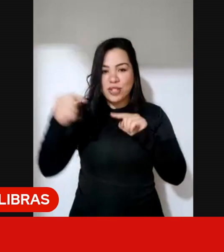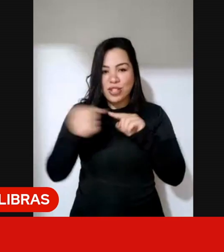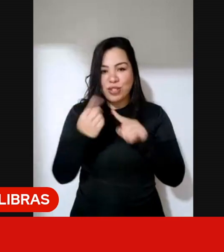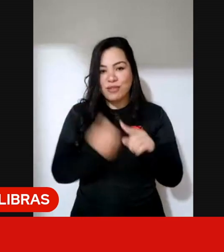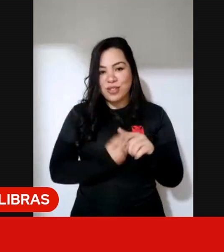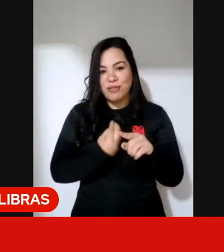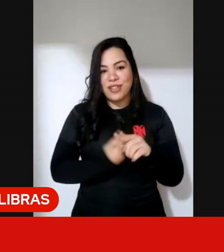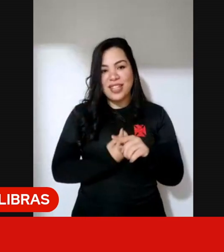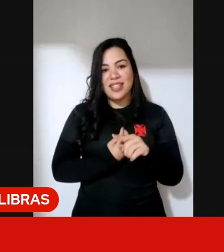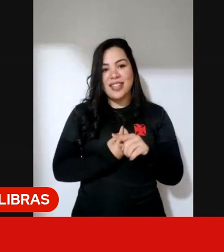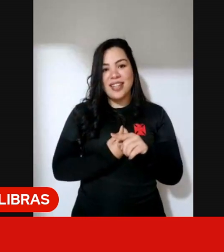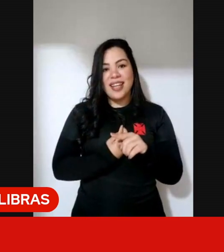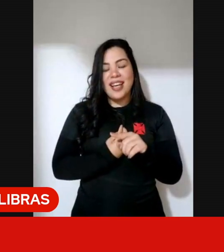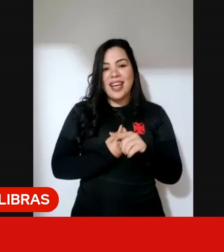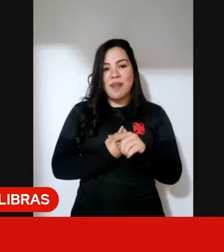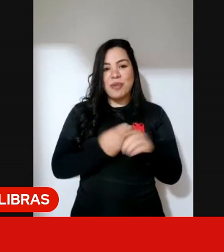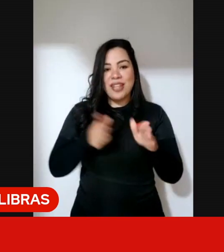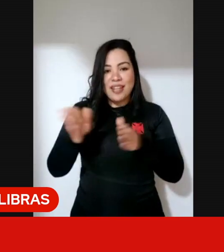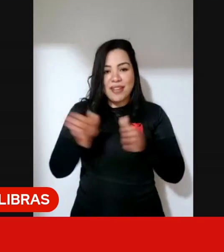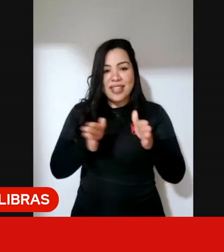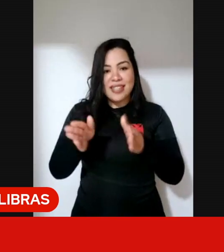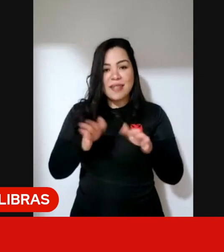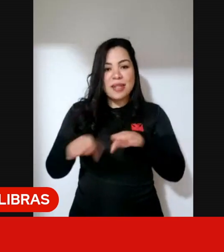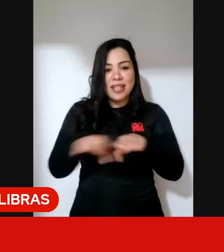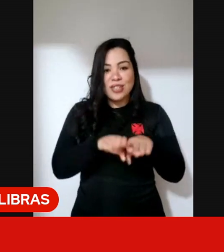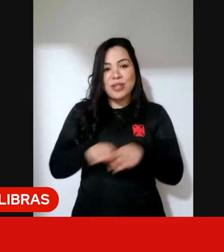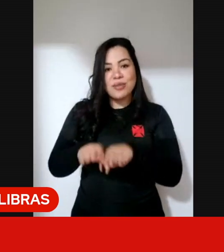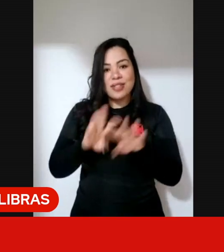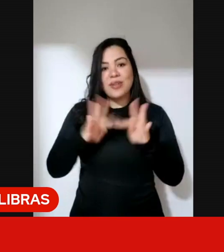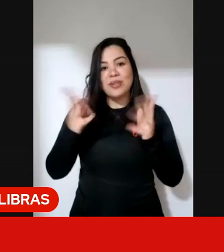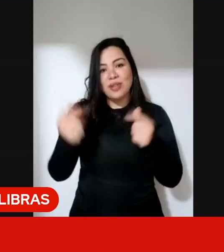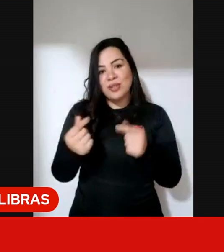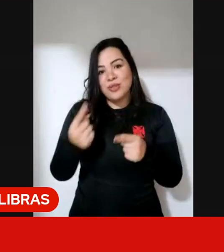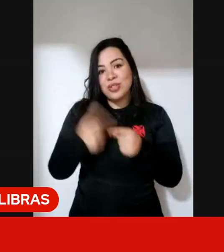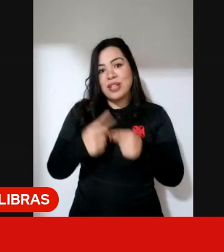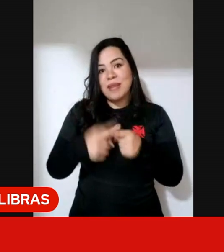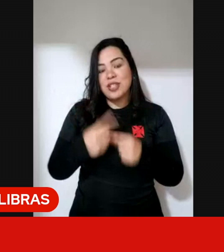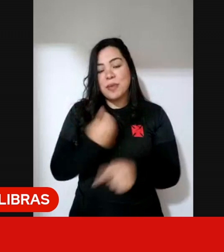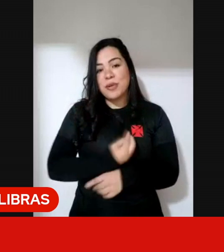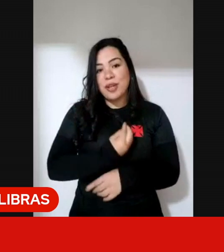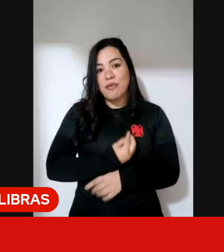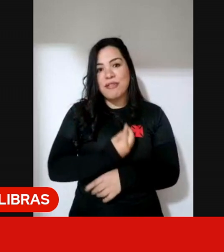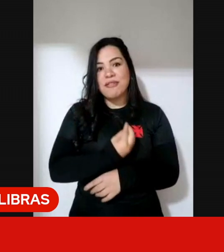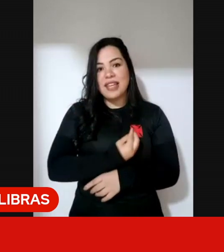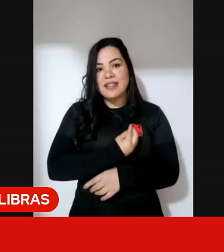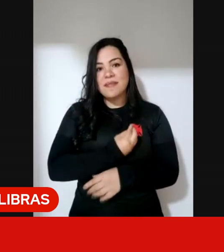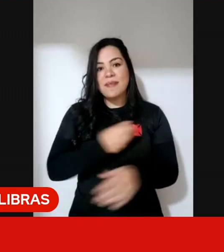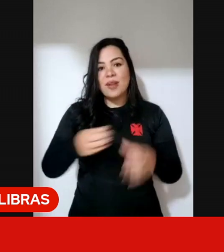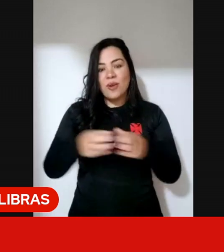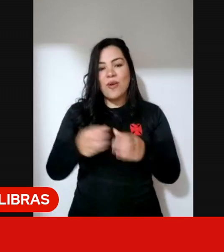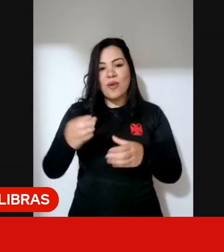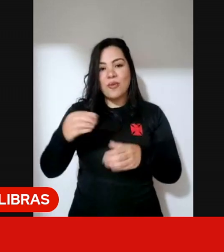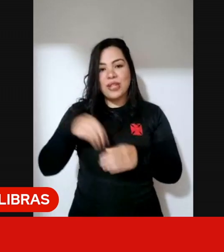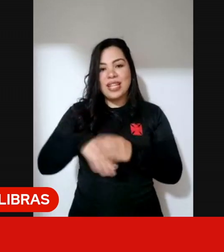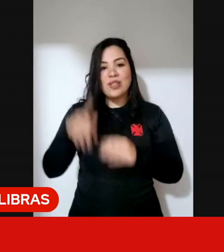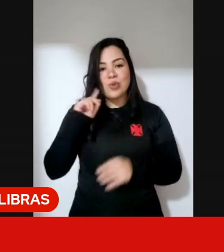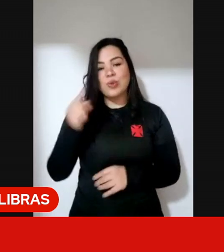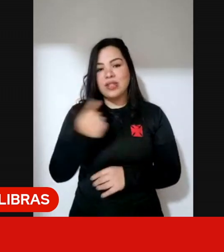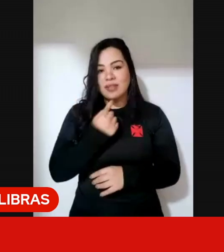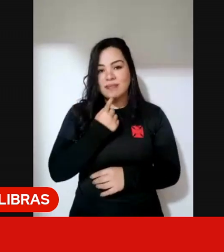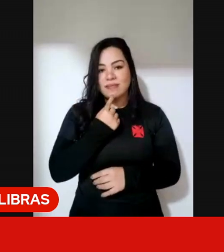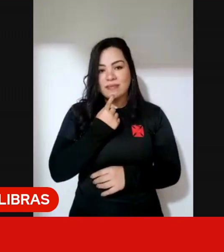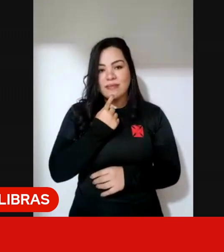meu objetivo de vida é poder levar a acessibilidade e inclusão a todos, justamente pelo que eu vivi com a